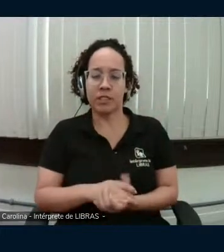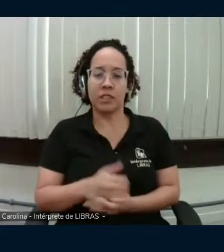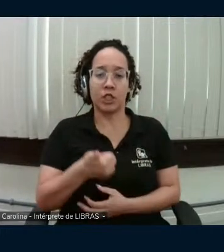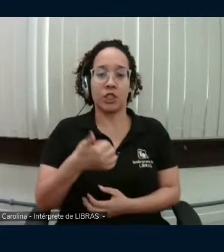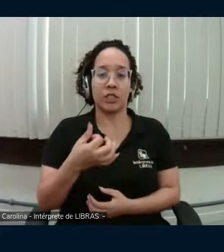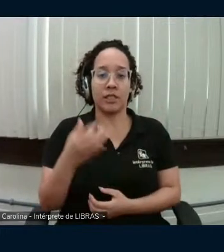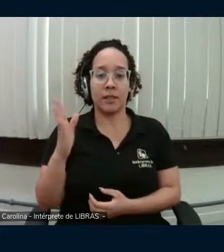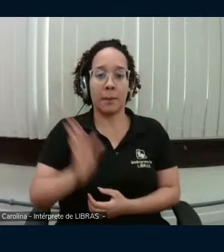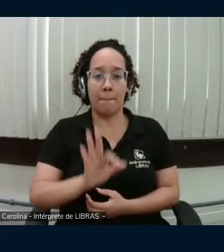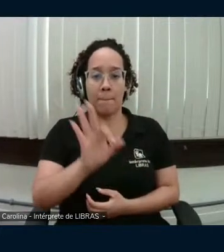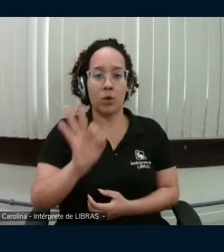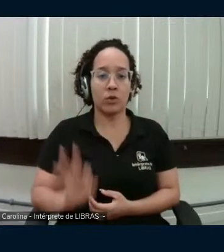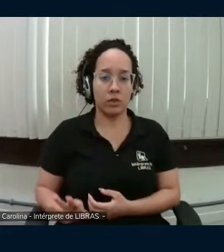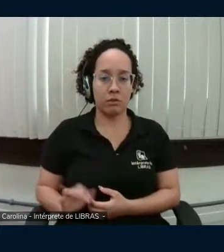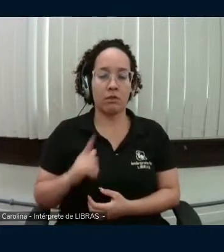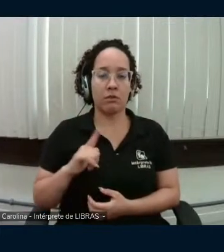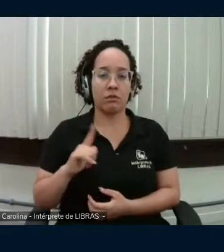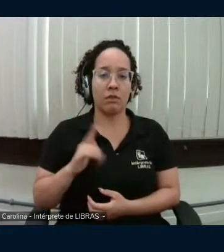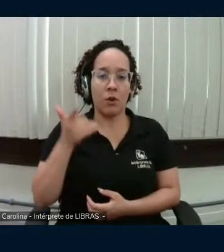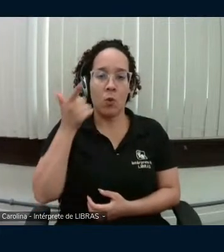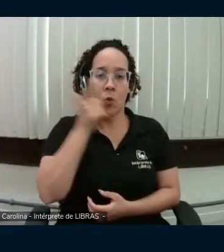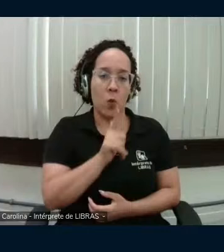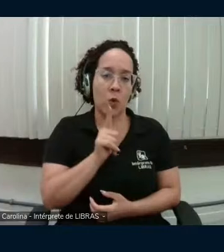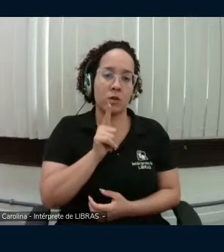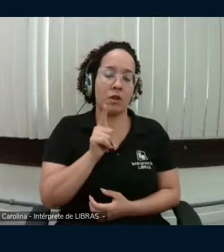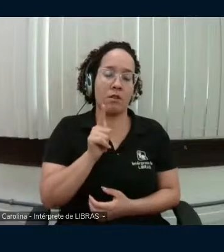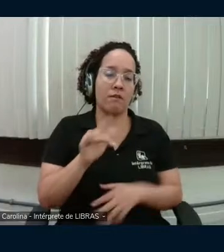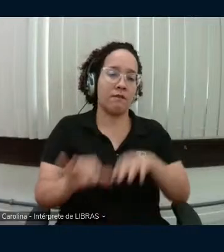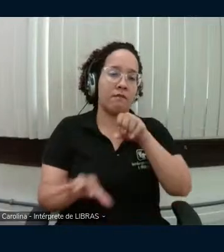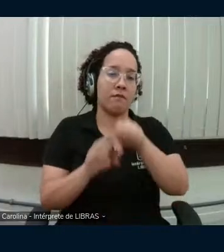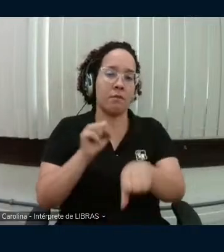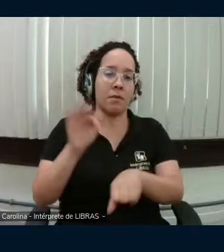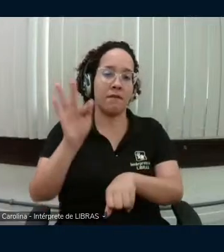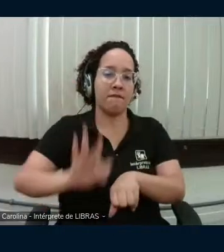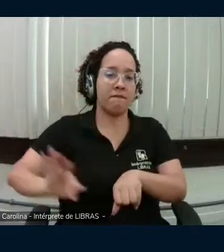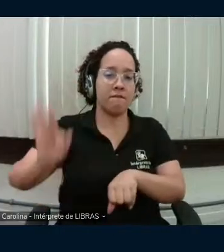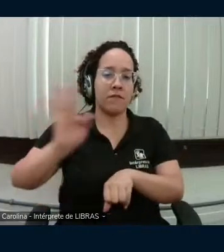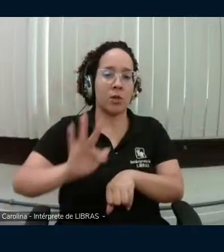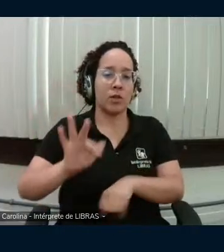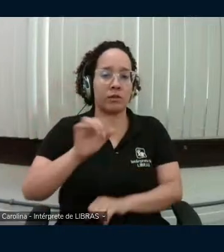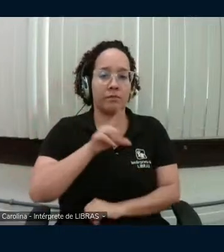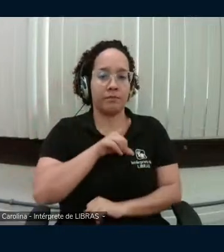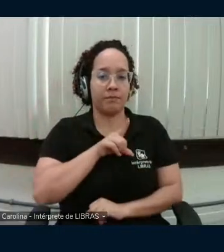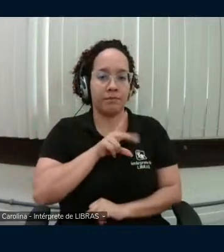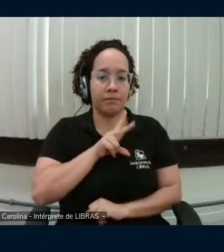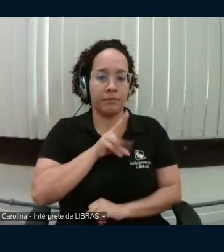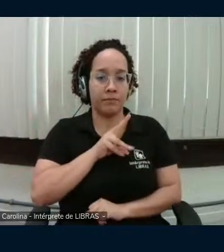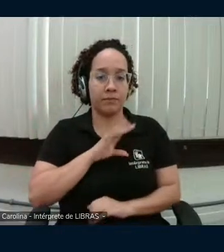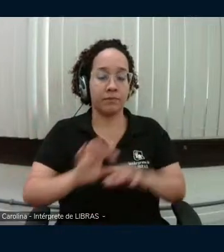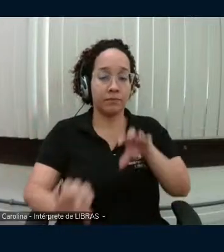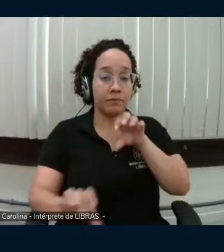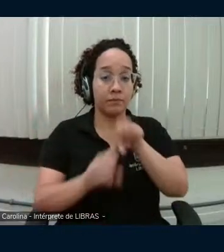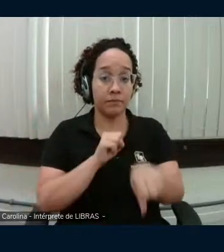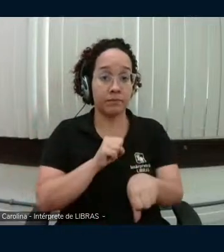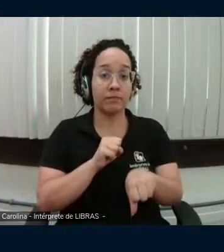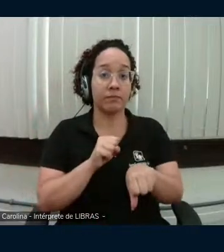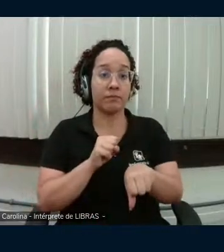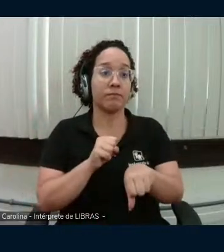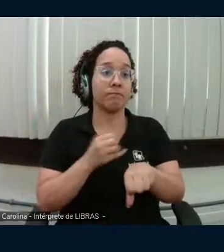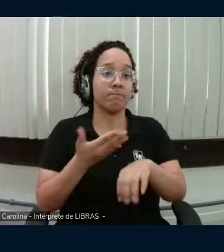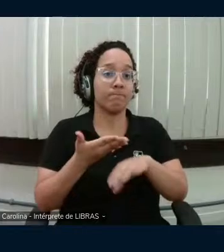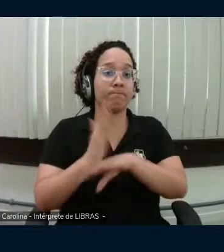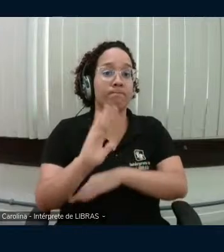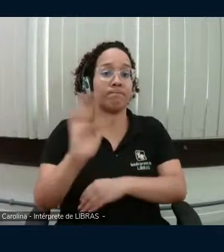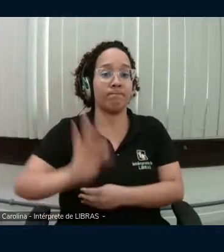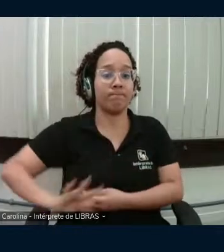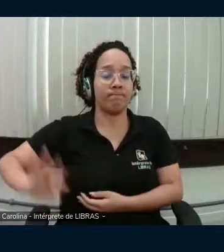16% apenas tem acesso ao ensino superior no Brasil a cada ano, quando termina. Concluintes do ensino médio, apenas 16% vão ter acesso ao ensino superior. Esse é um